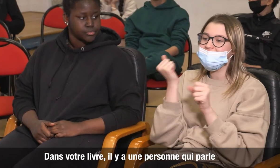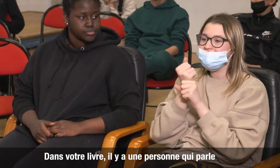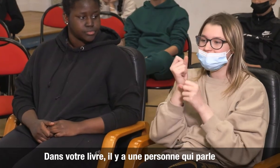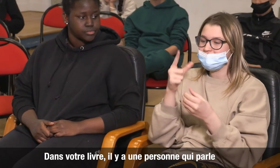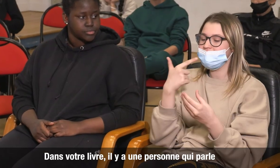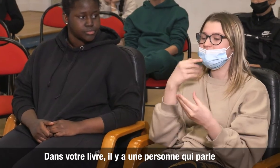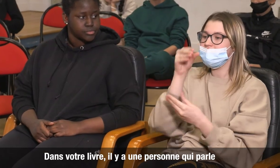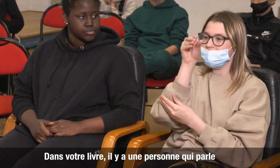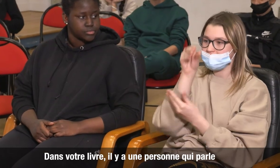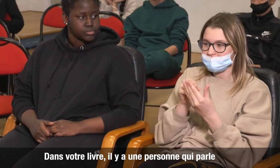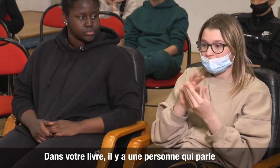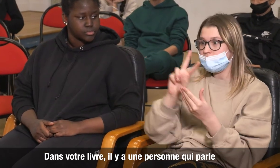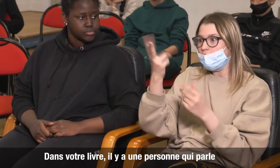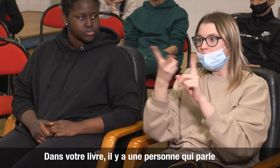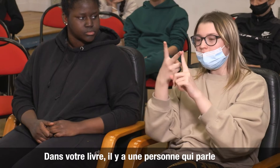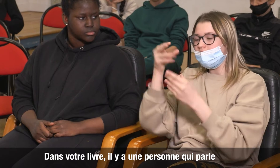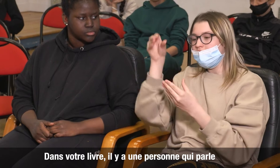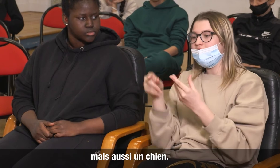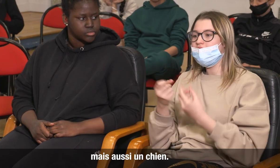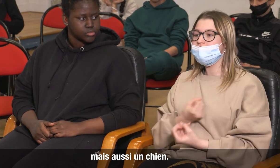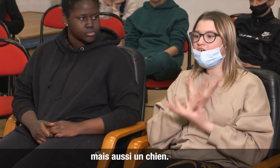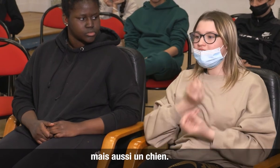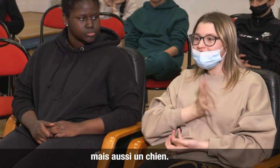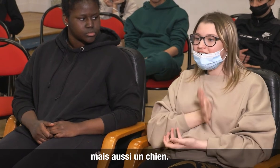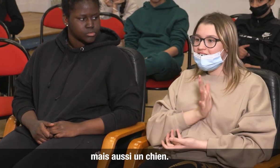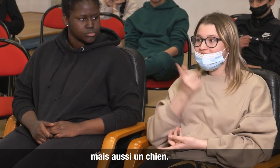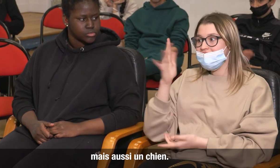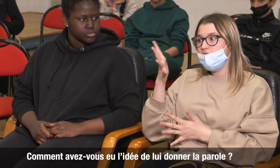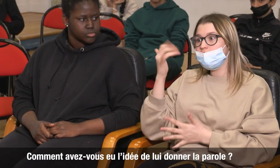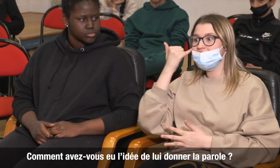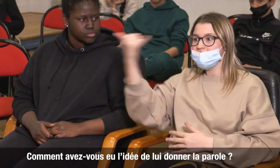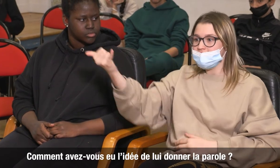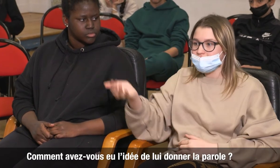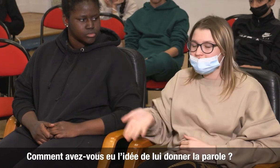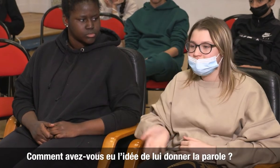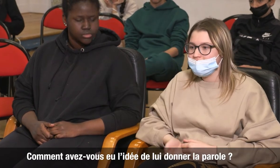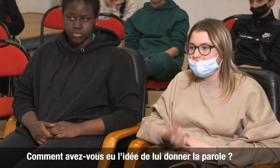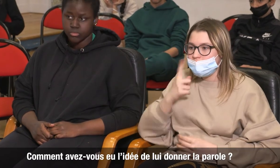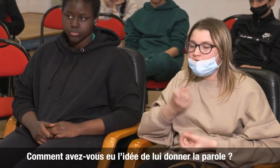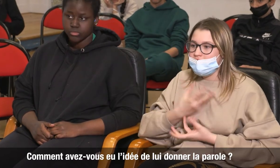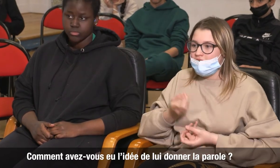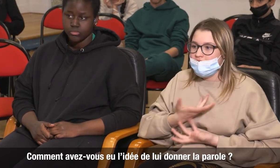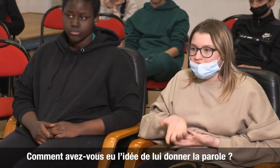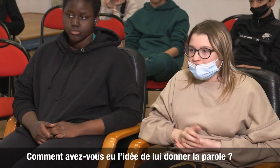Dans votre livre, il y a une personne qui parle, mais aussi un chien. Comment avez-vous eu l'idée de lui donner la parole ?